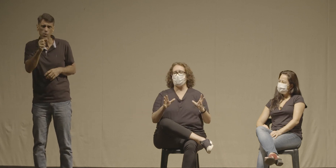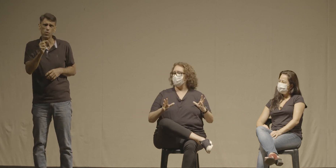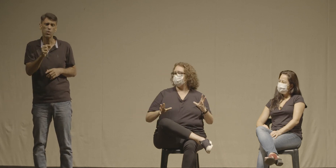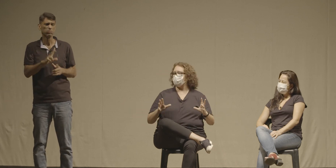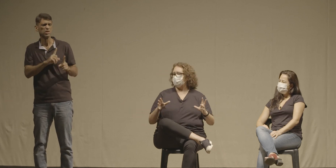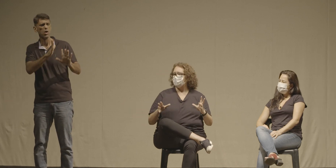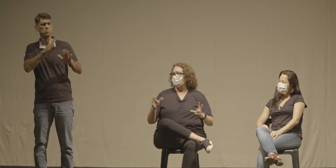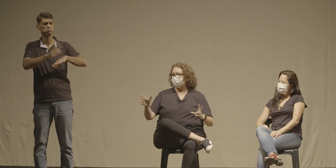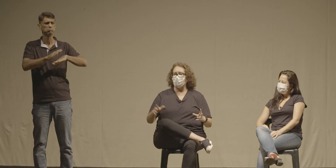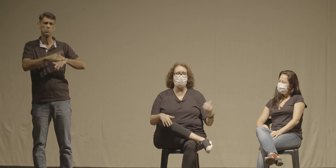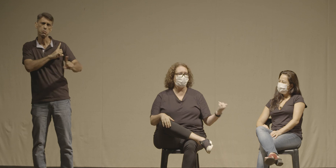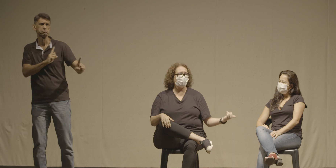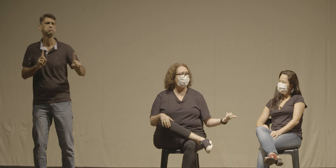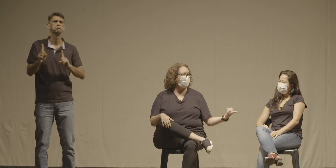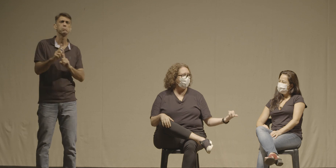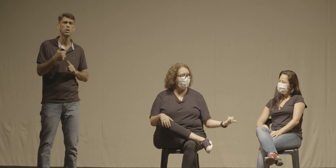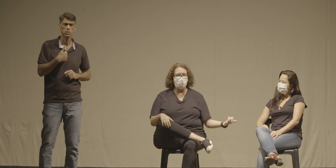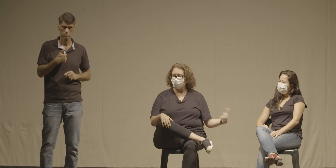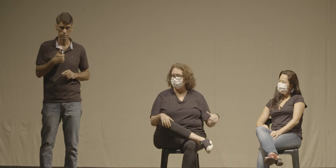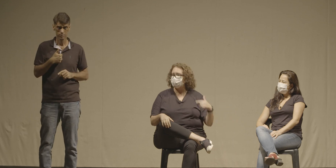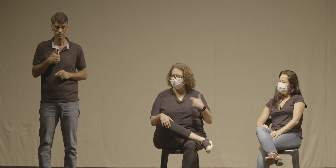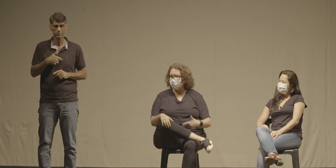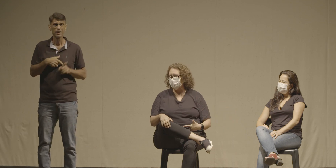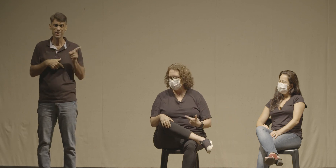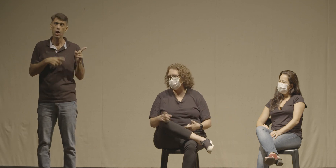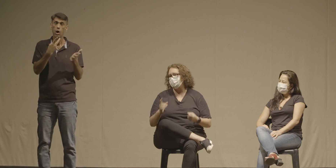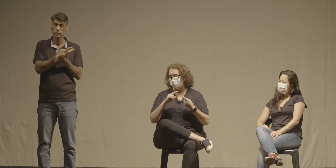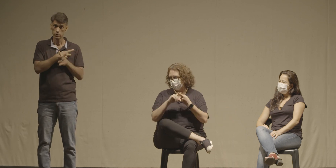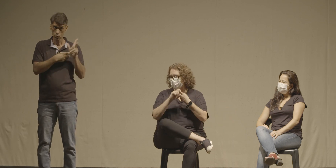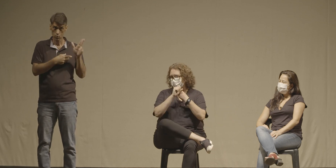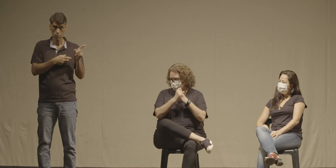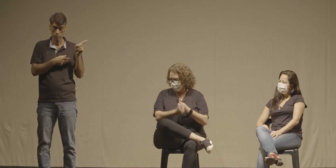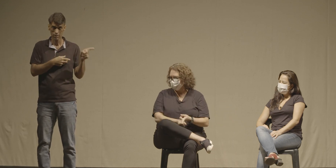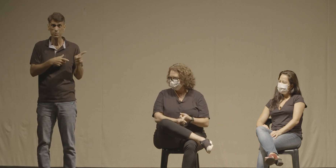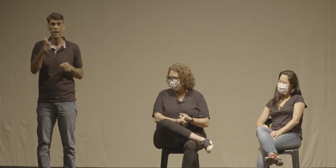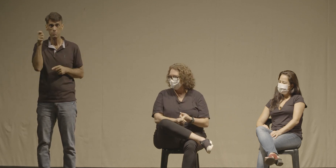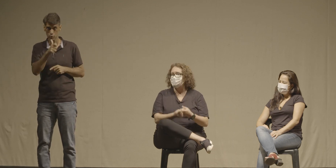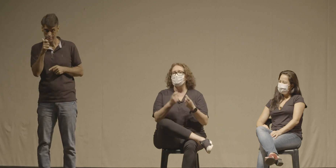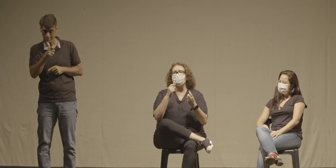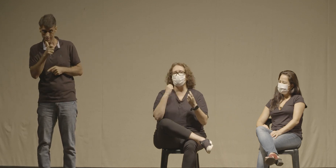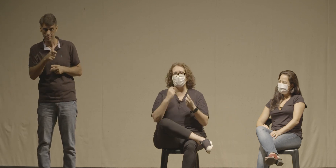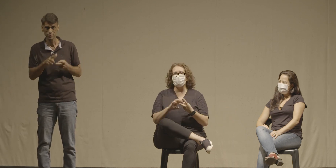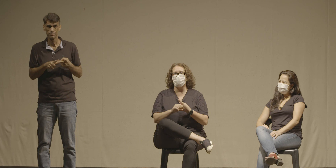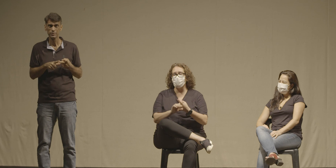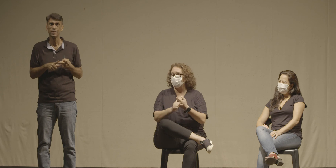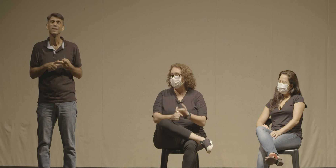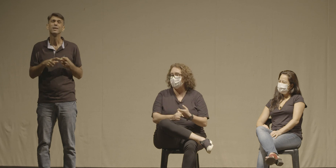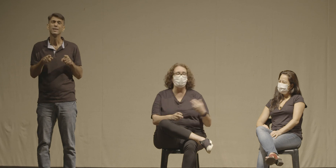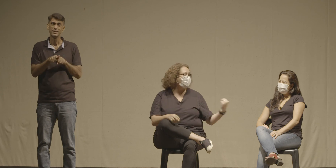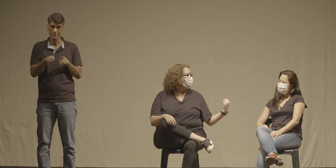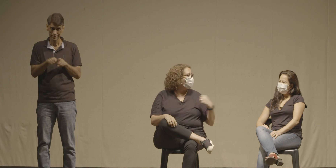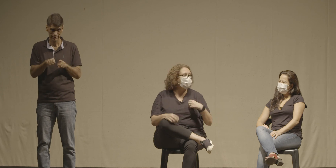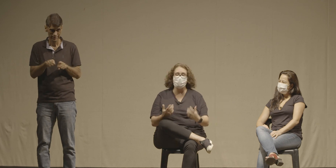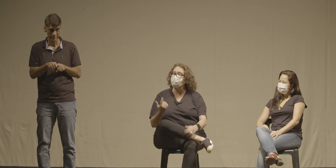tomar a frente, porque o que aconteceu com a Ellen, fatalmente foi porque ela é mulher, e fatalmente